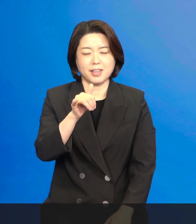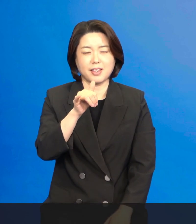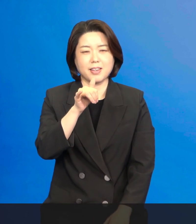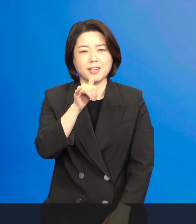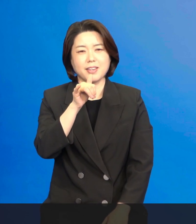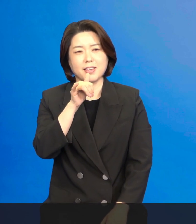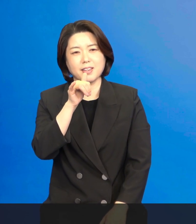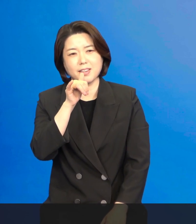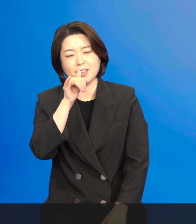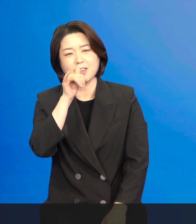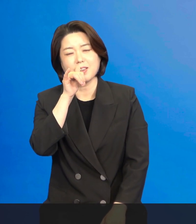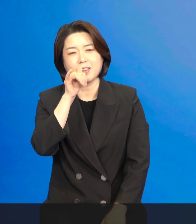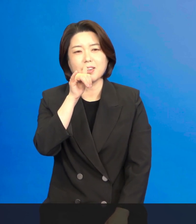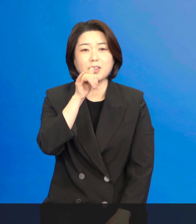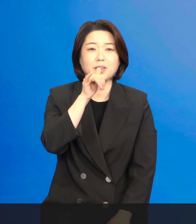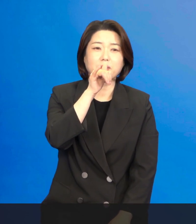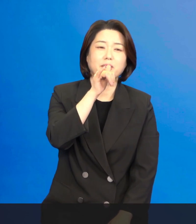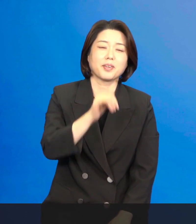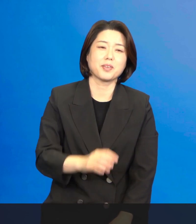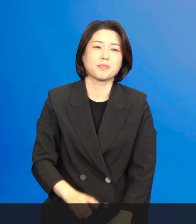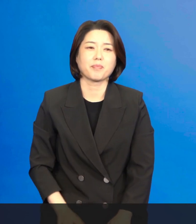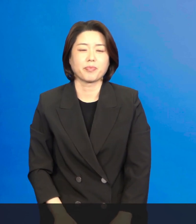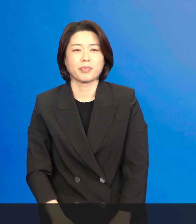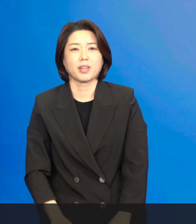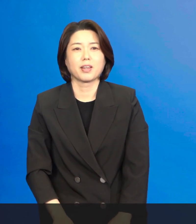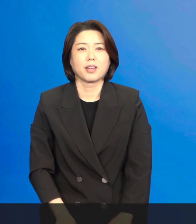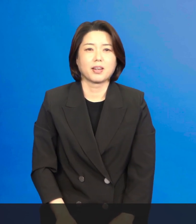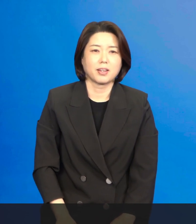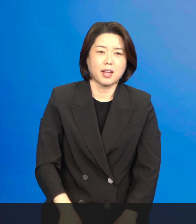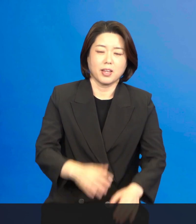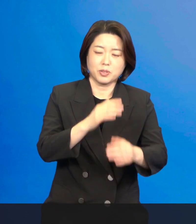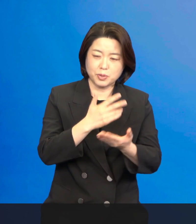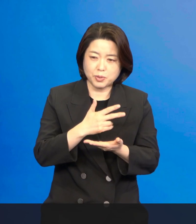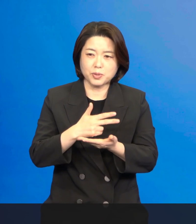들고 찬양합니다. 주님의 선하심,